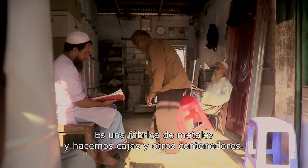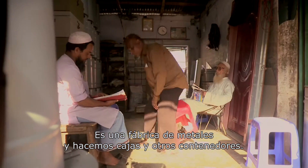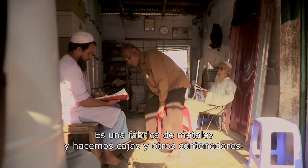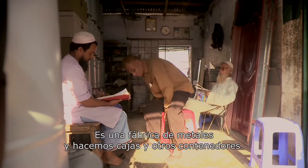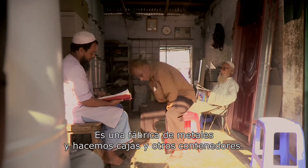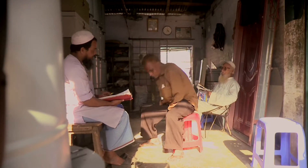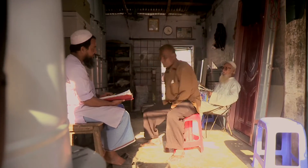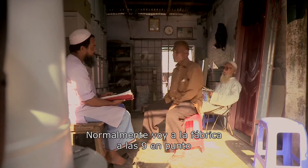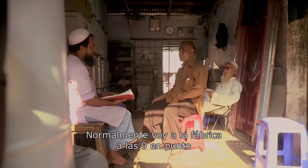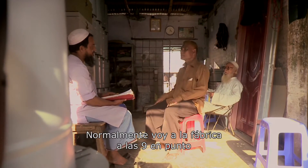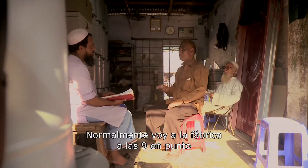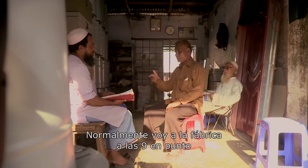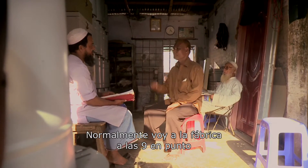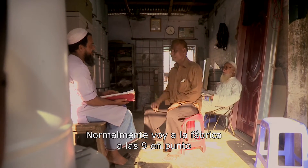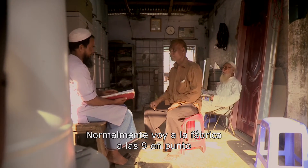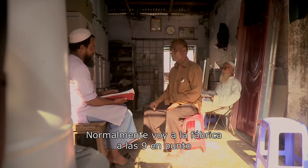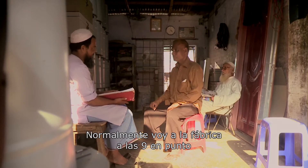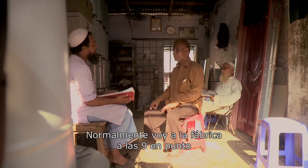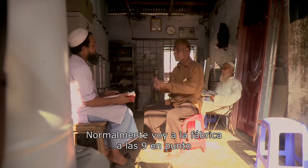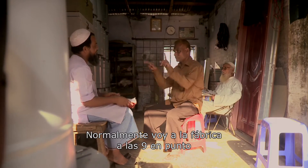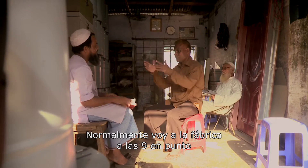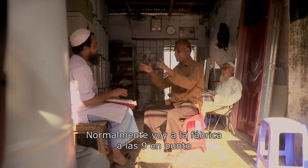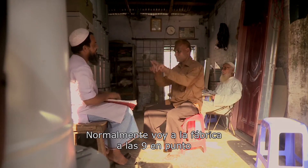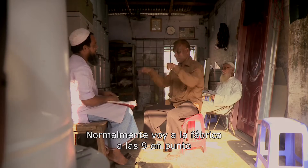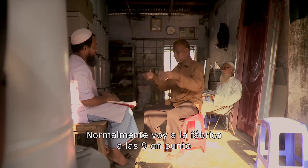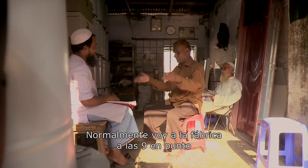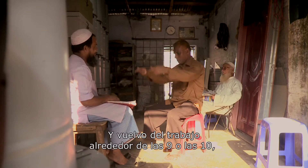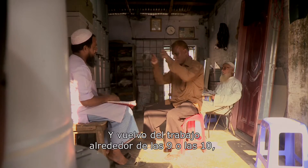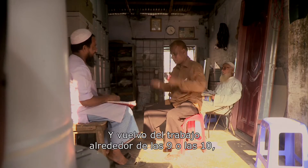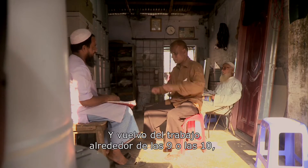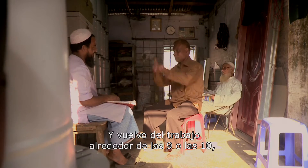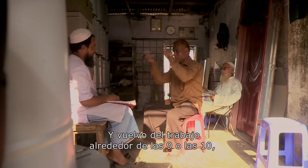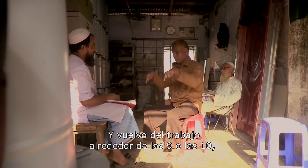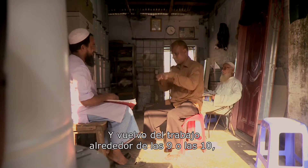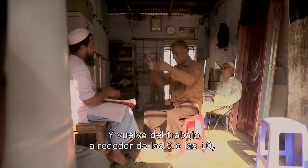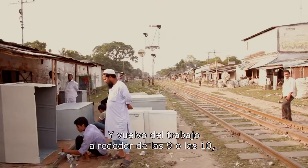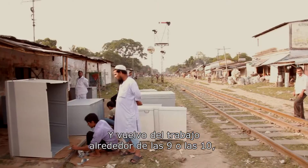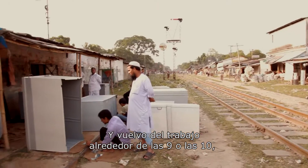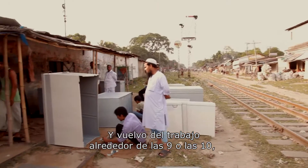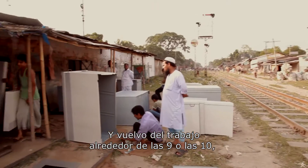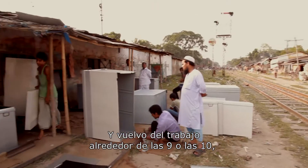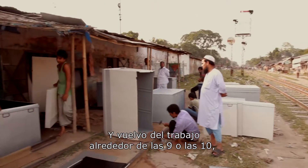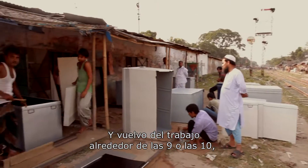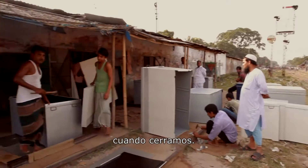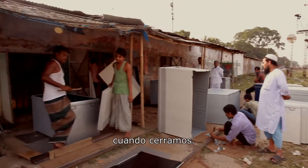contenedores. Normalmente voy a la fábrica a las 9 en punto y vuelvo del trabajo alrededor de las 9 o las 10 cuando